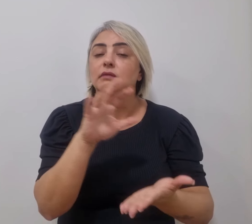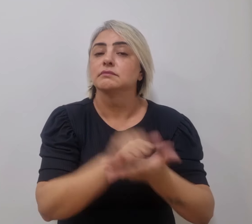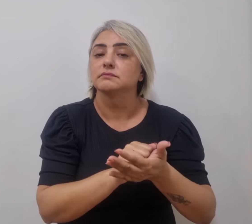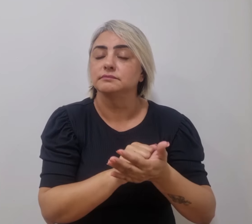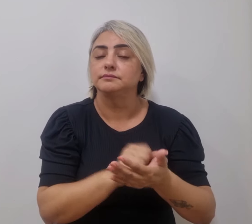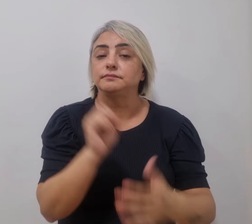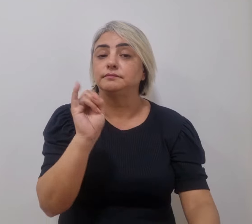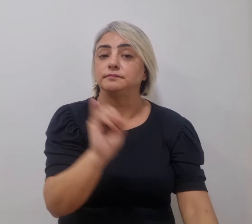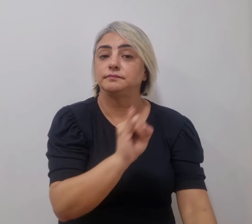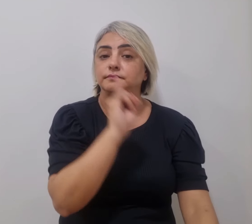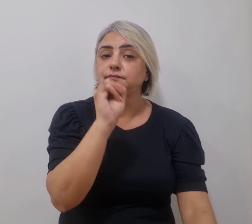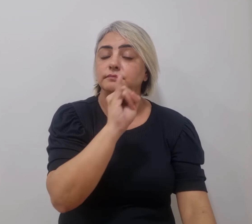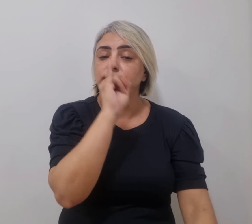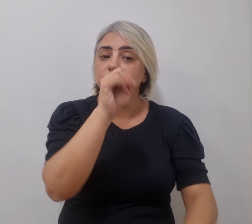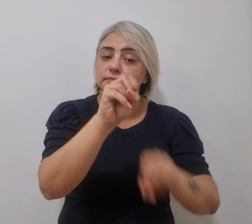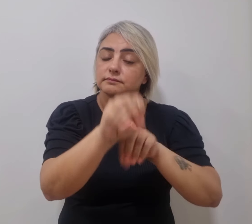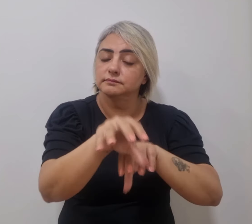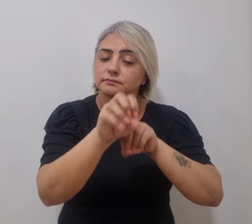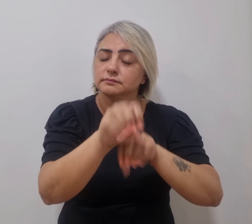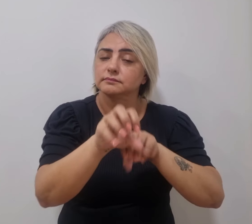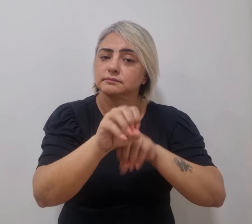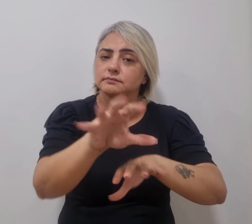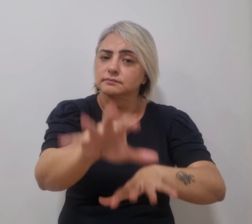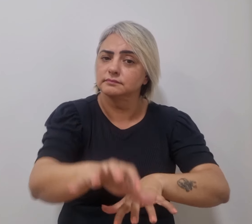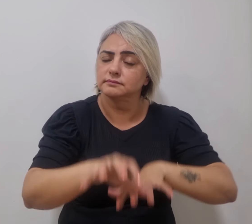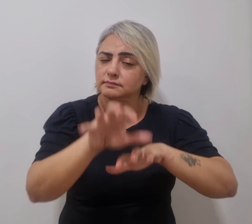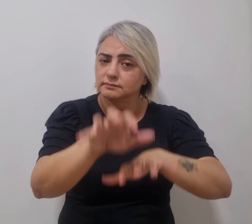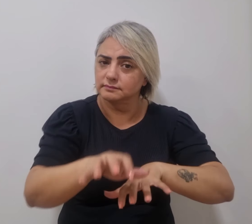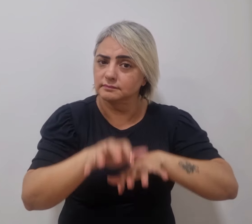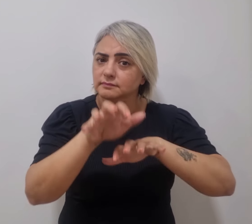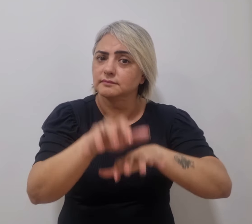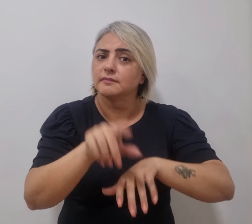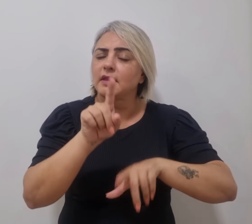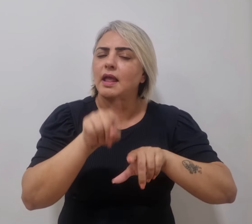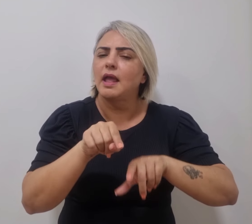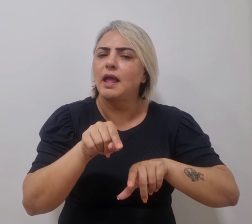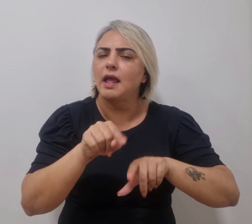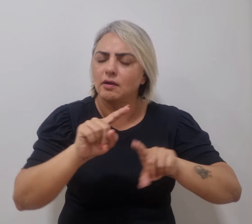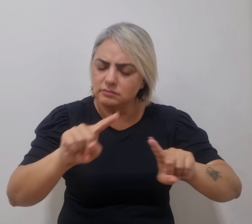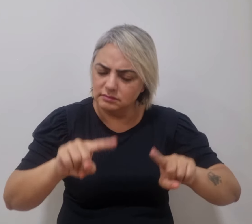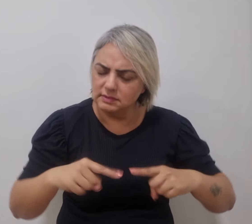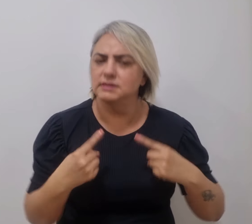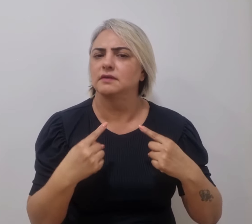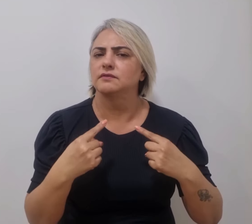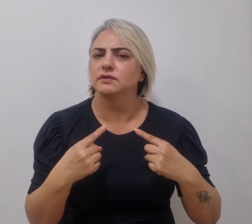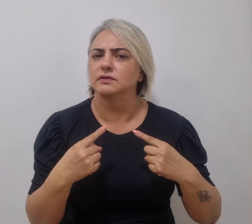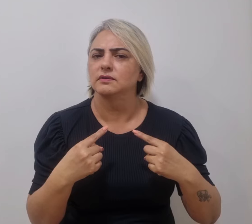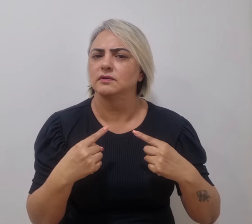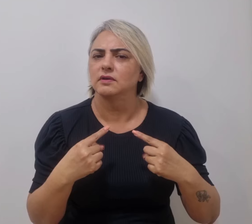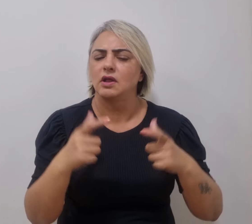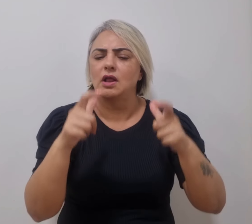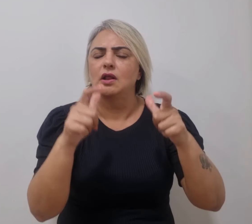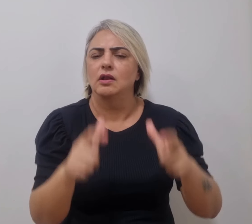importância da educação do campo, entretanto, é um desafio em território nacional.